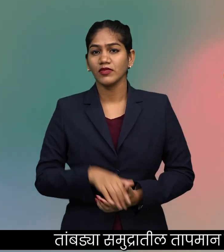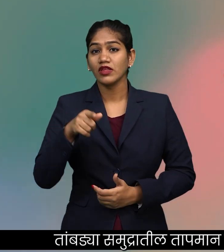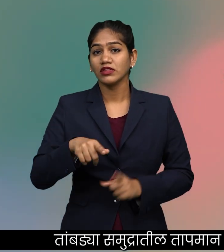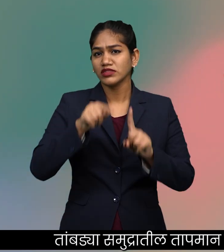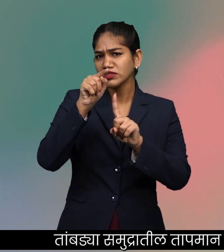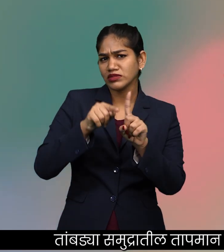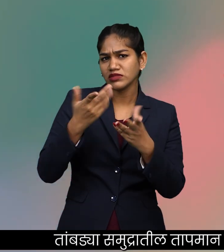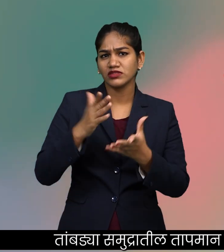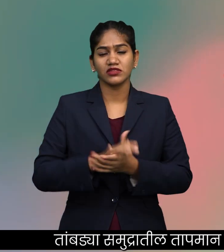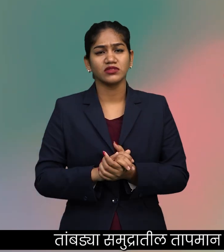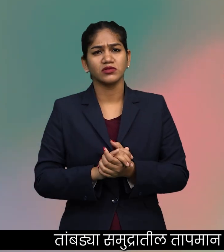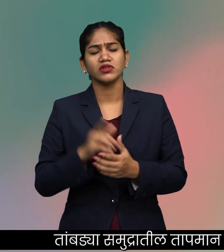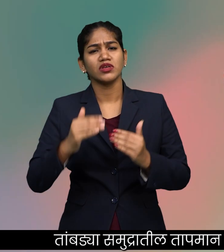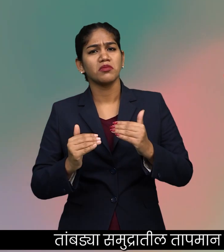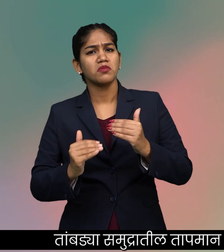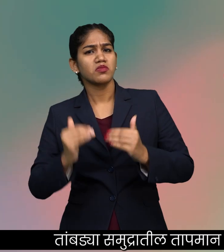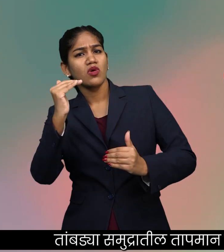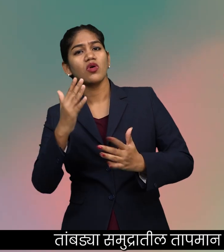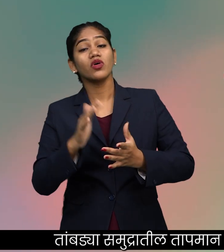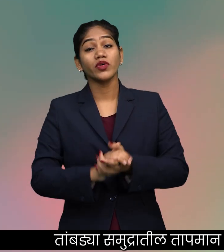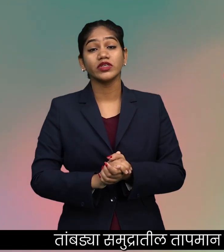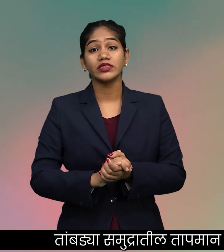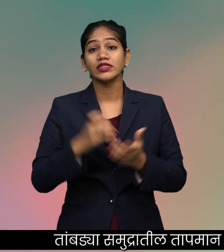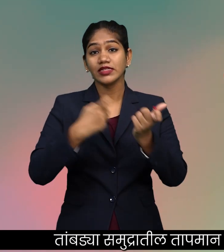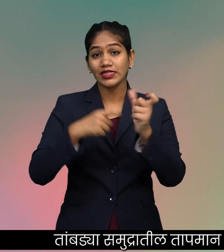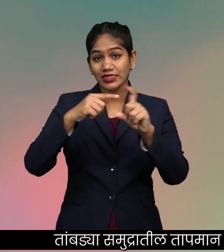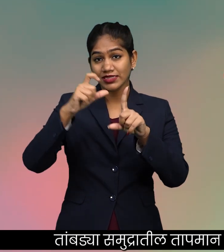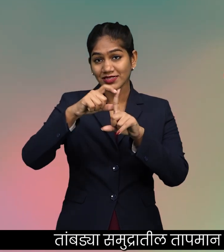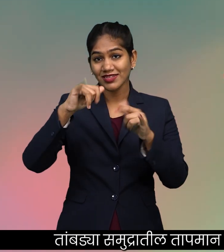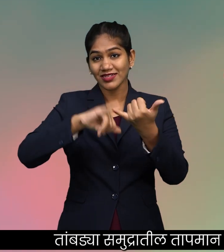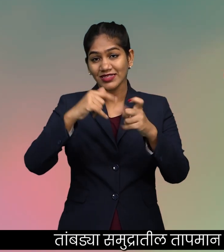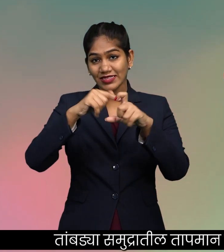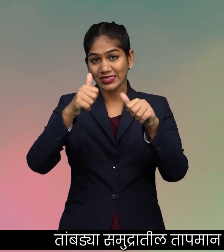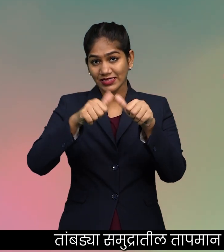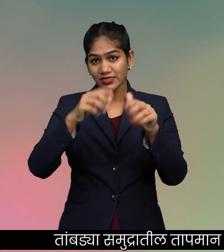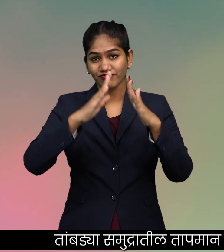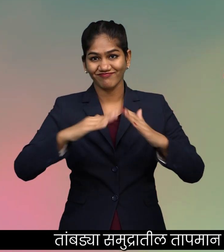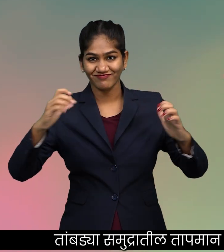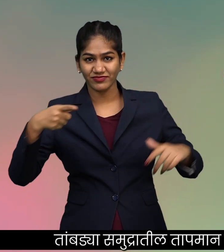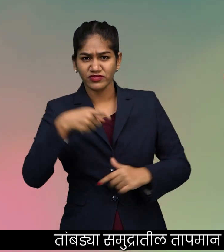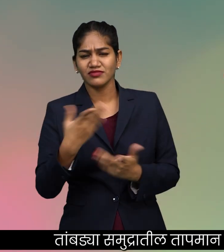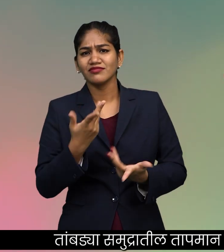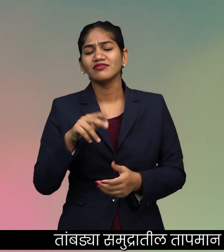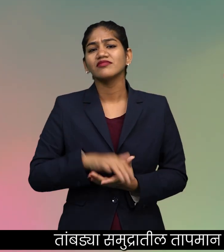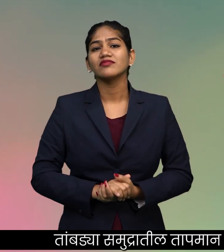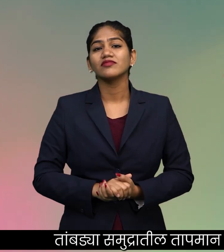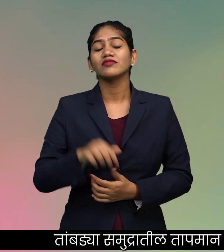तांबड्या समुद्रातील तापमान सर्वाधिक म्हणजे 38 अंश सेल्सिअस आहे.